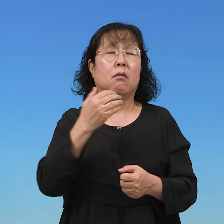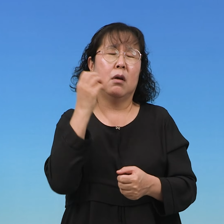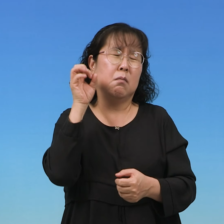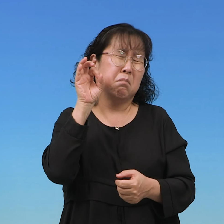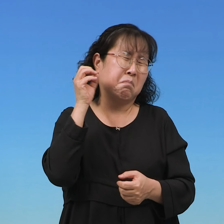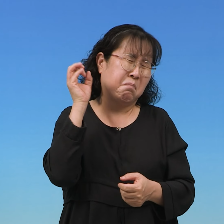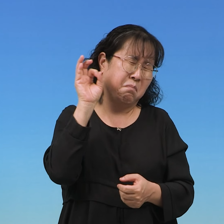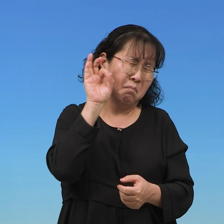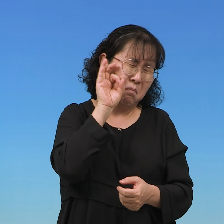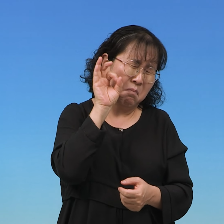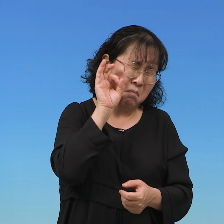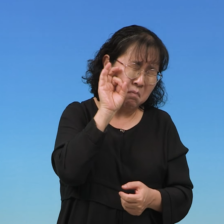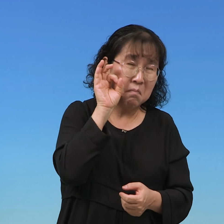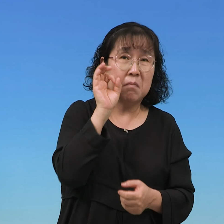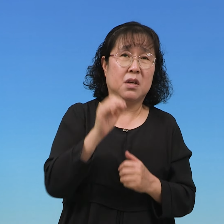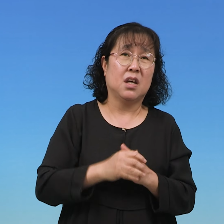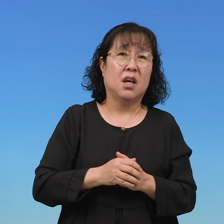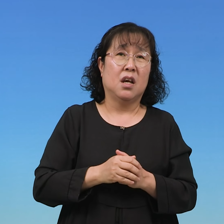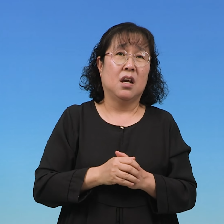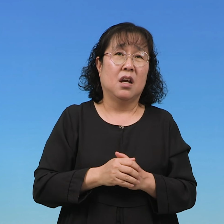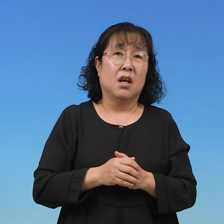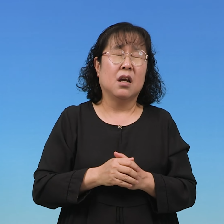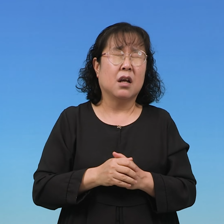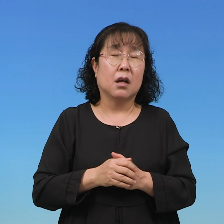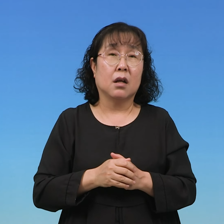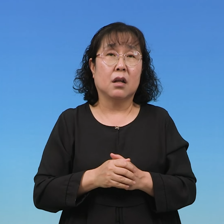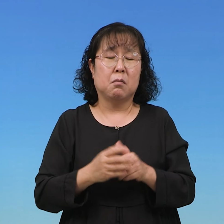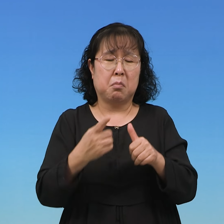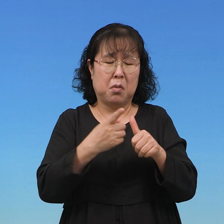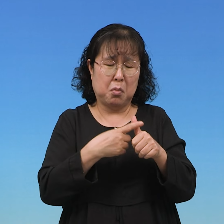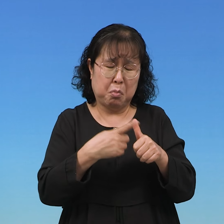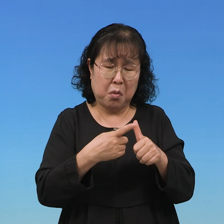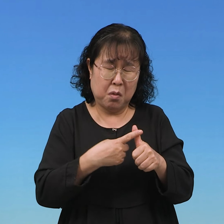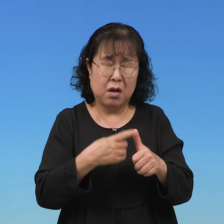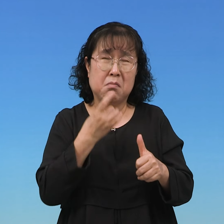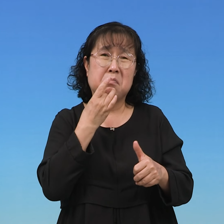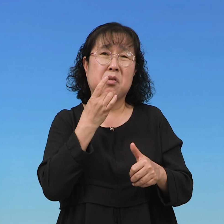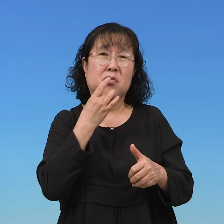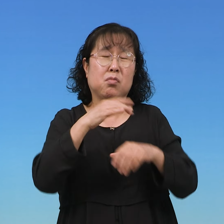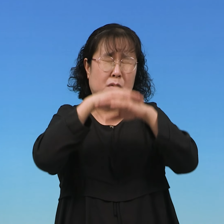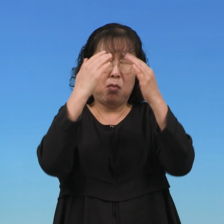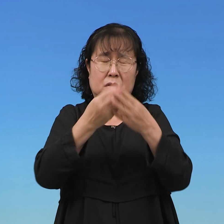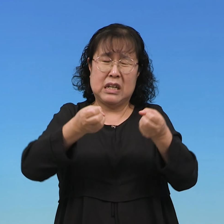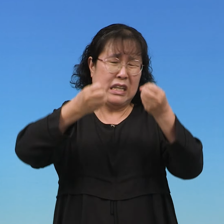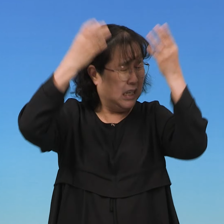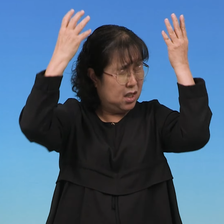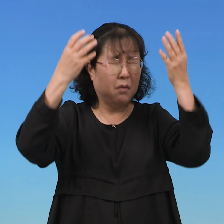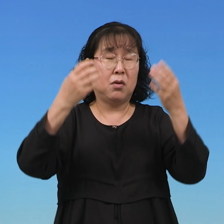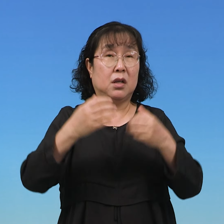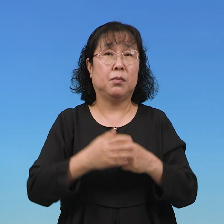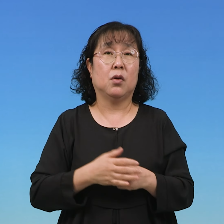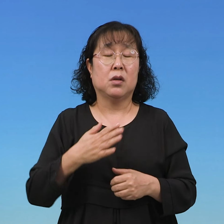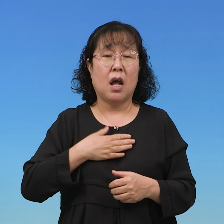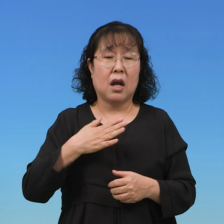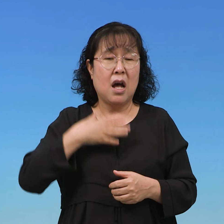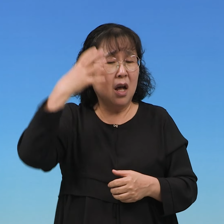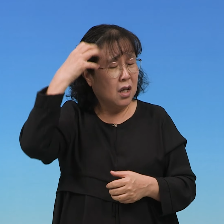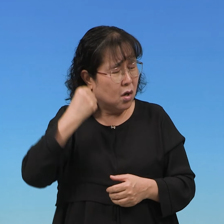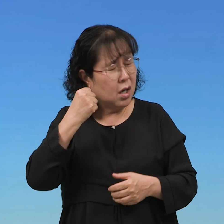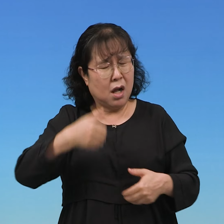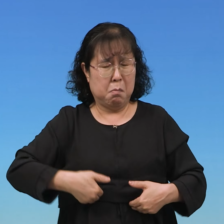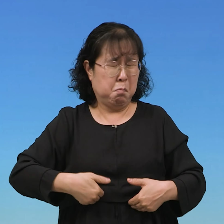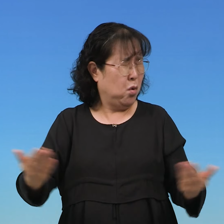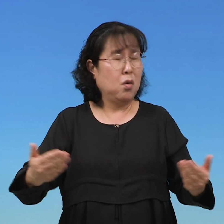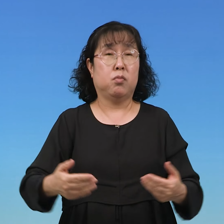아까우셔서요. 한 번씩 꺼내놓고 생각해야 뭐 이 생각이 워낙 내가 우여곡절의 인생을 살았기 때문에